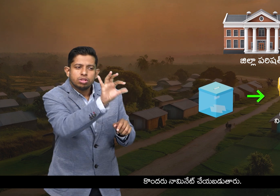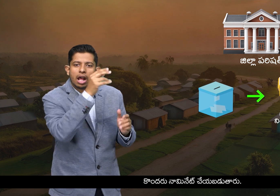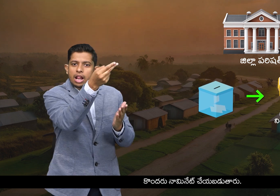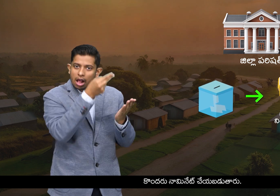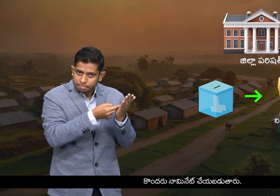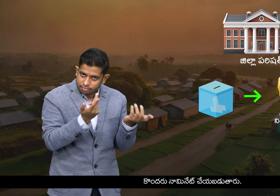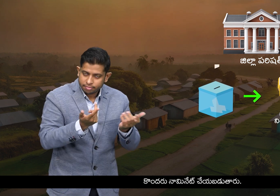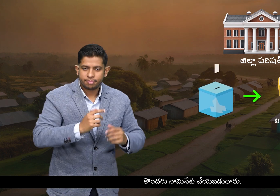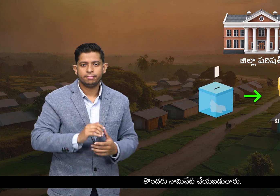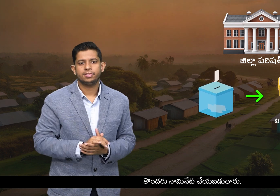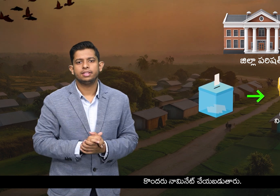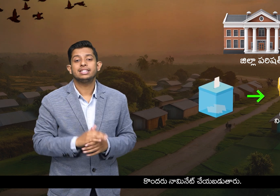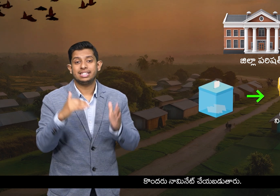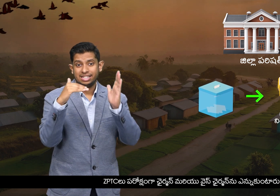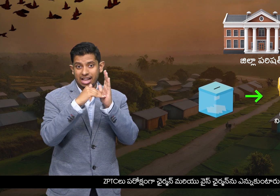కొందరు నామినేట్ చేయబడతారు.